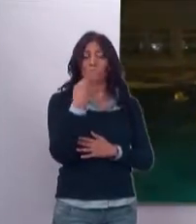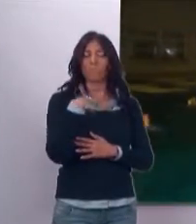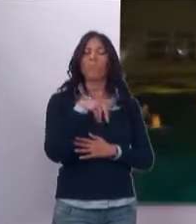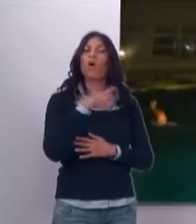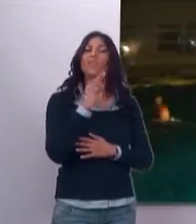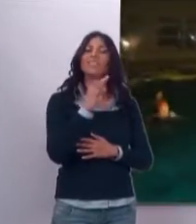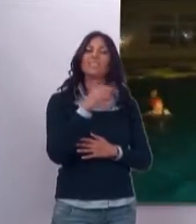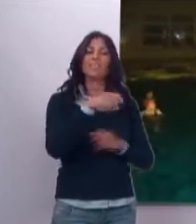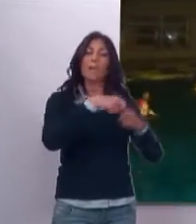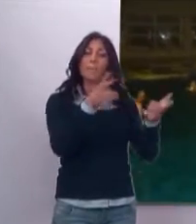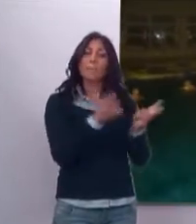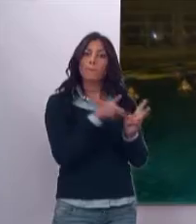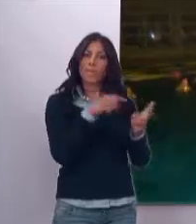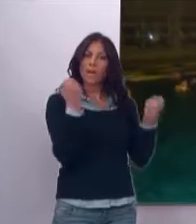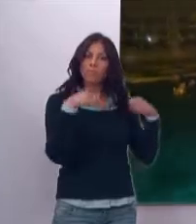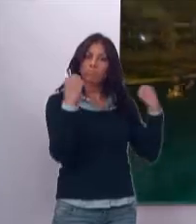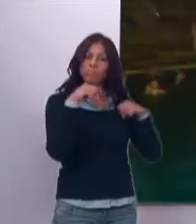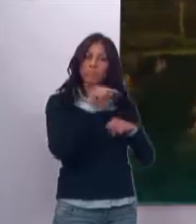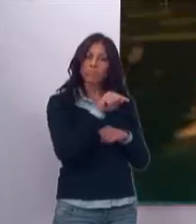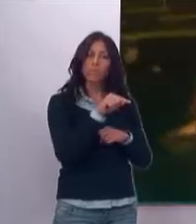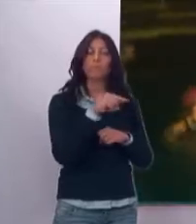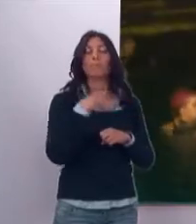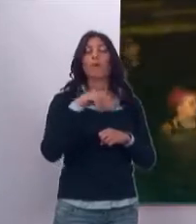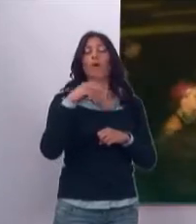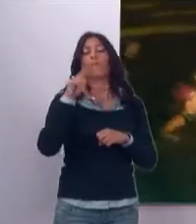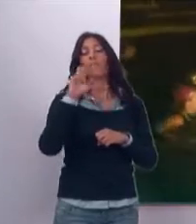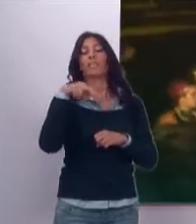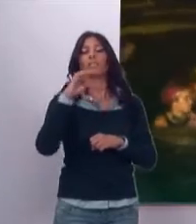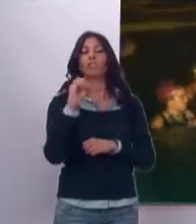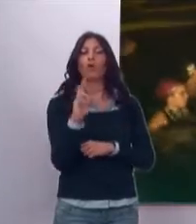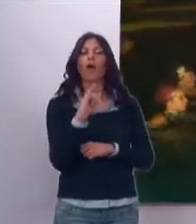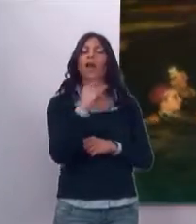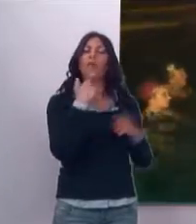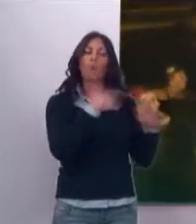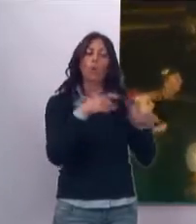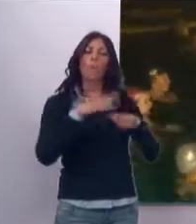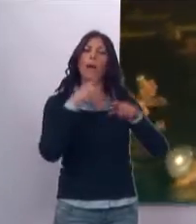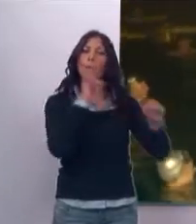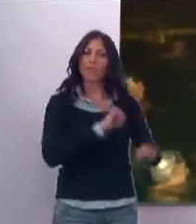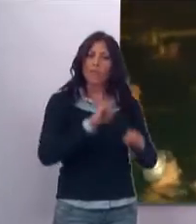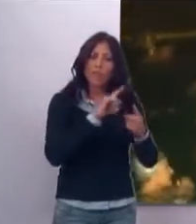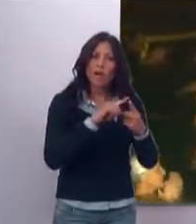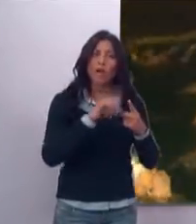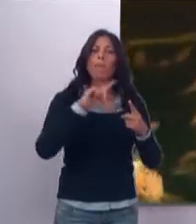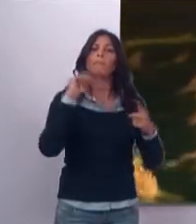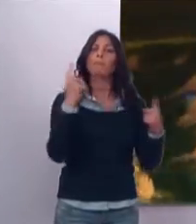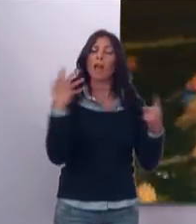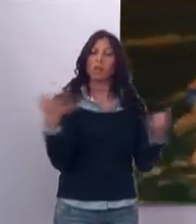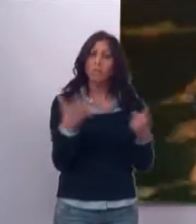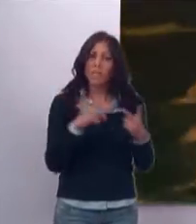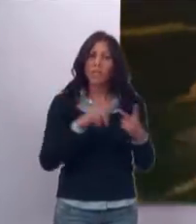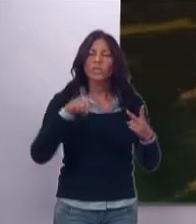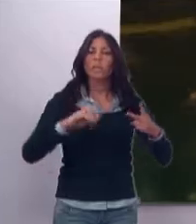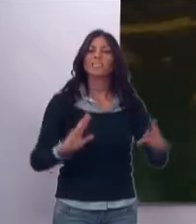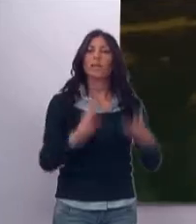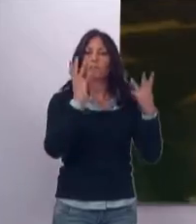en el Complejo Municipal de Piscina Vinoes Atentor donde se impartirán los módulos de prevención primero a